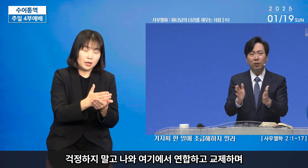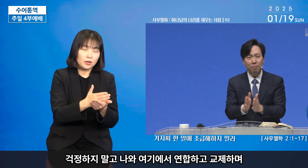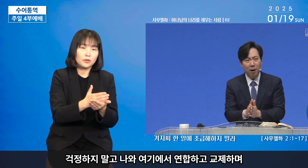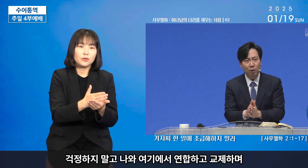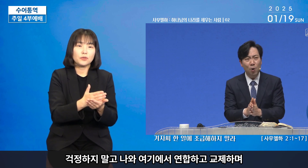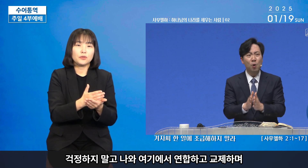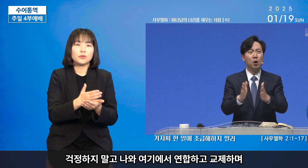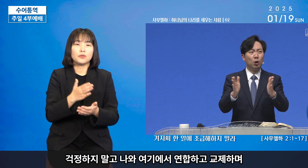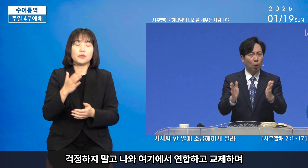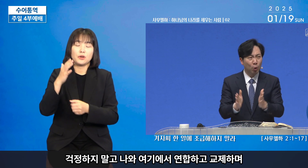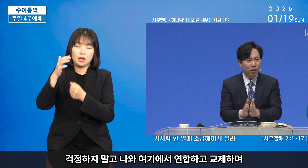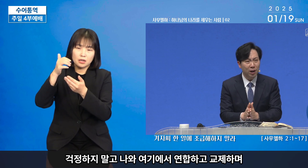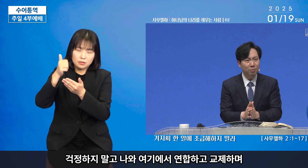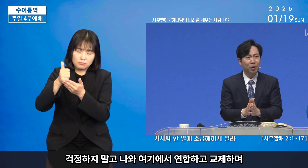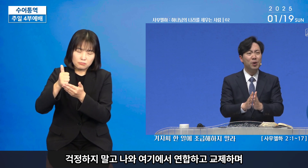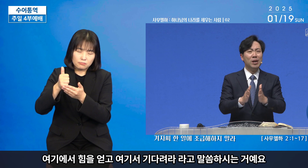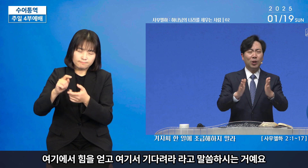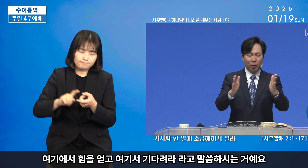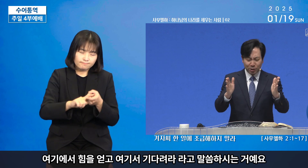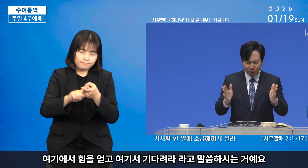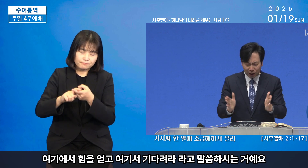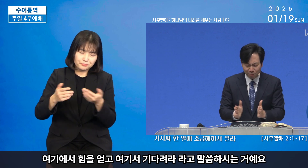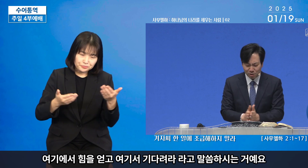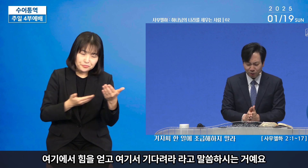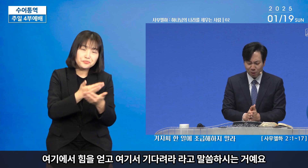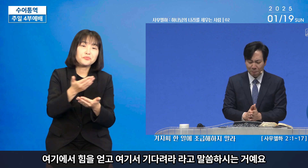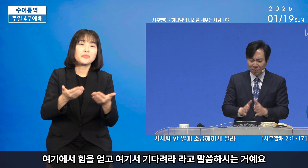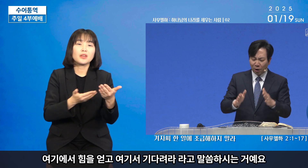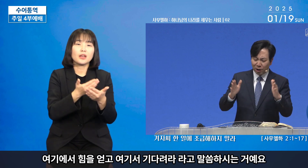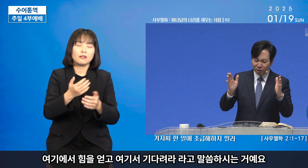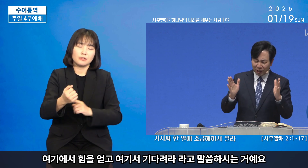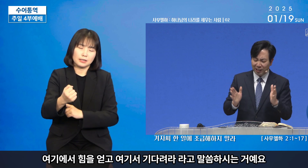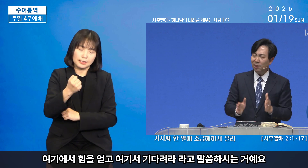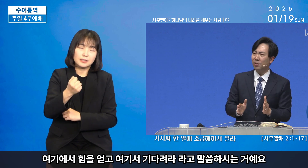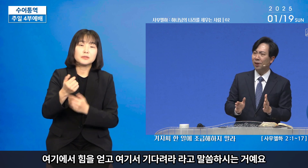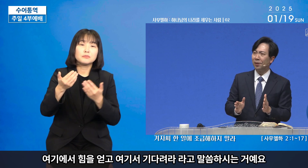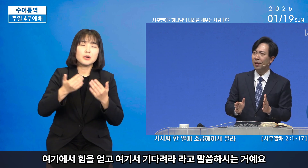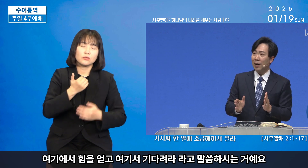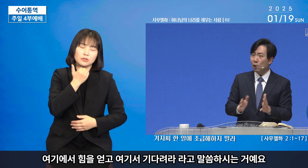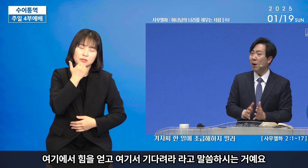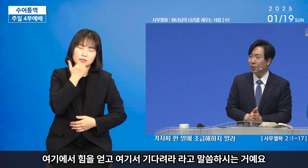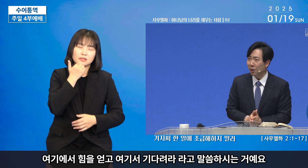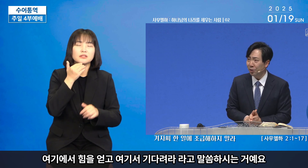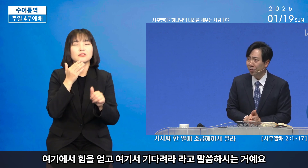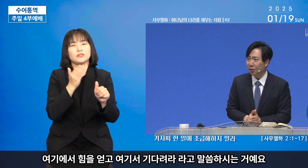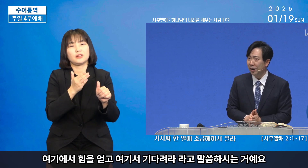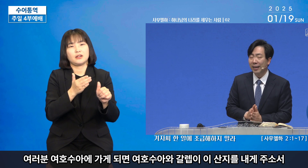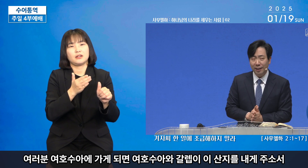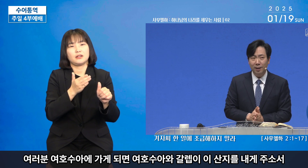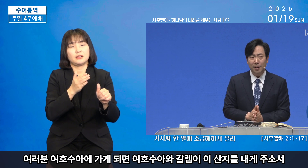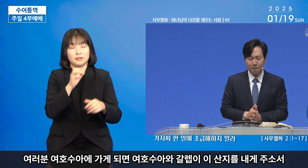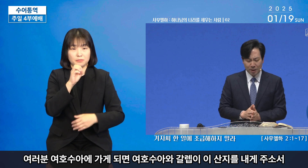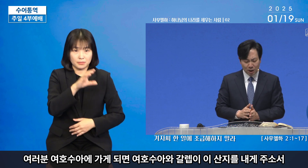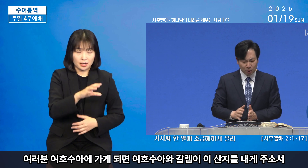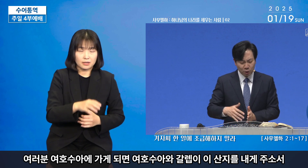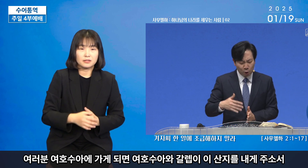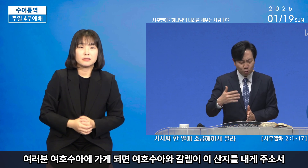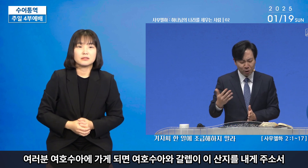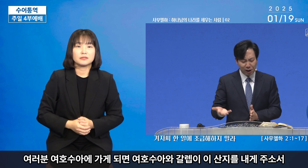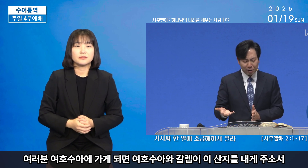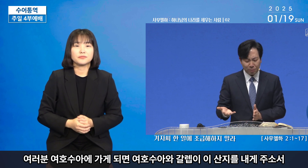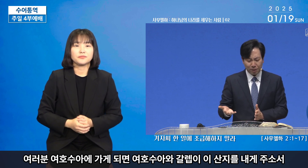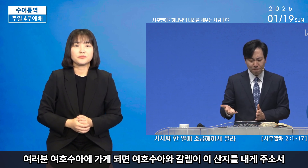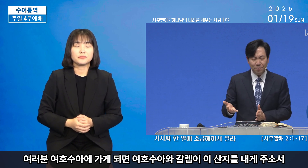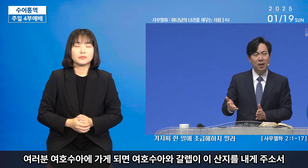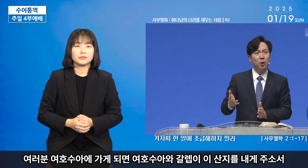여기에서 연합하고 교제하며 여기에서 힘을 얻고 여기서 기다려라 라고 말씀하시는 거예요. 게다가 여러분